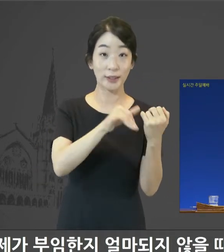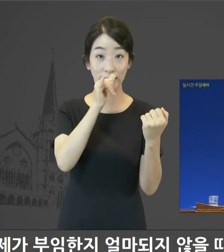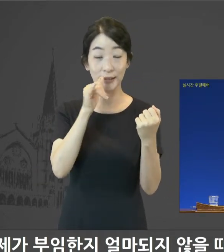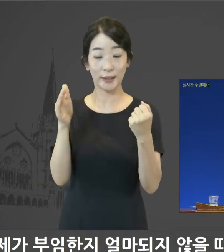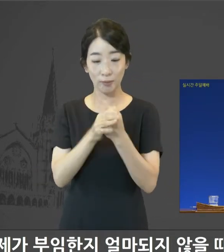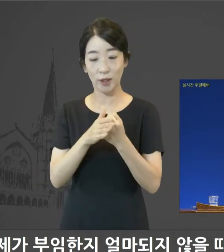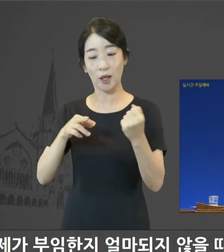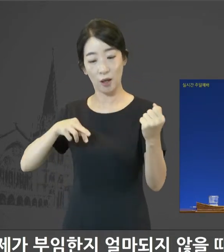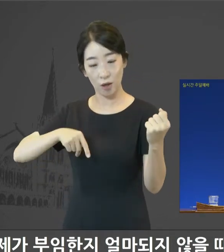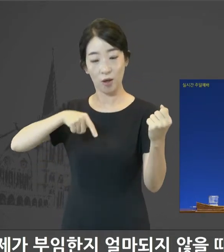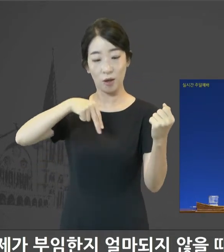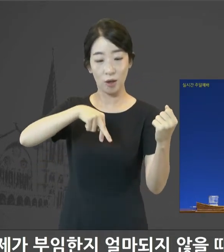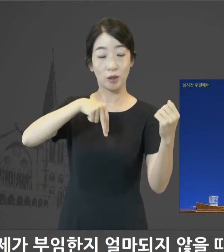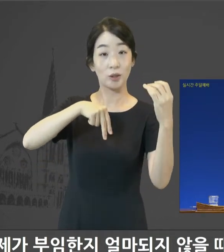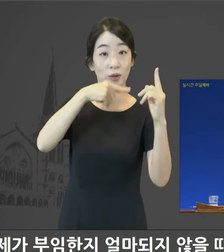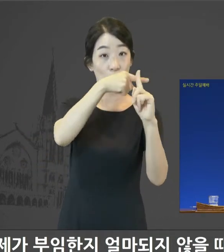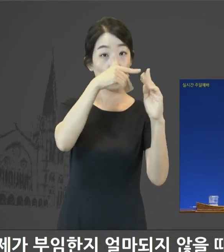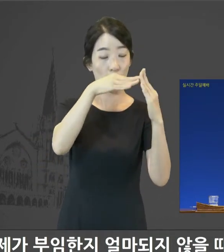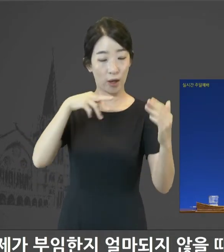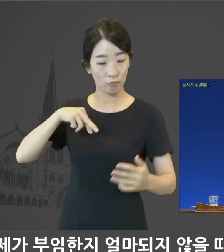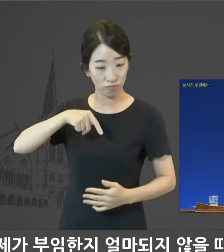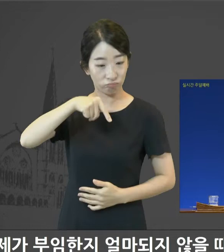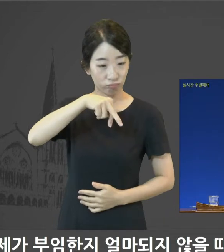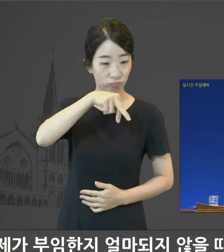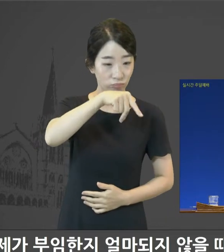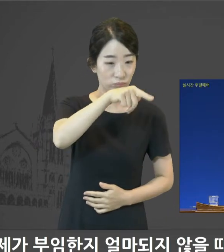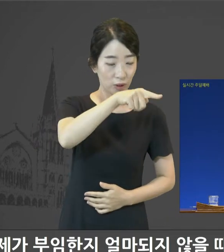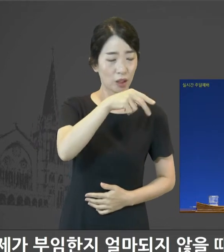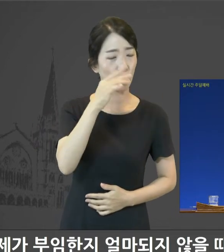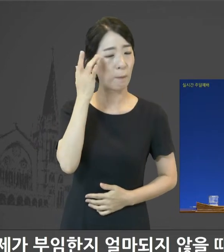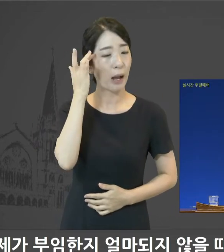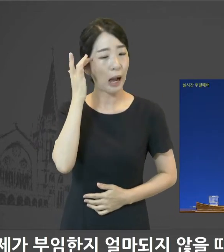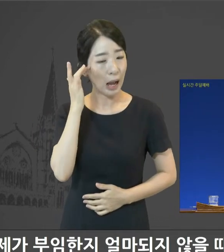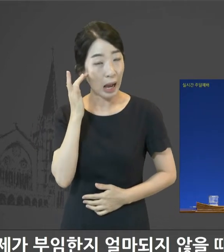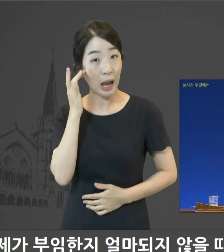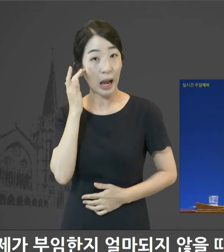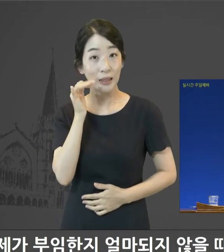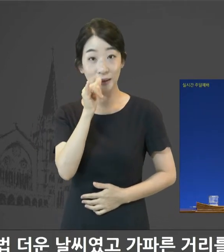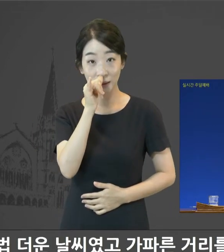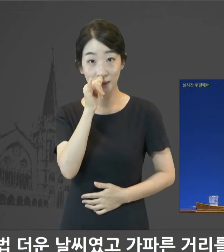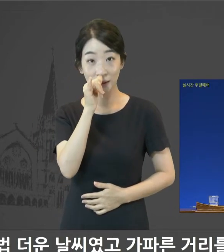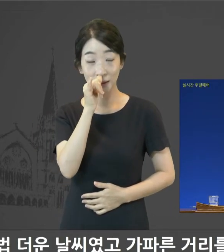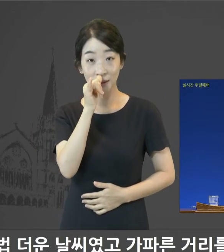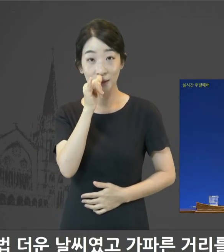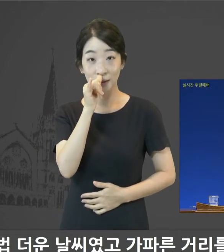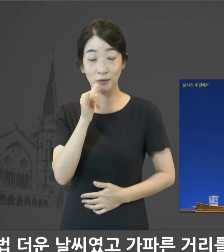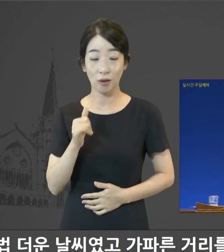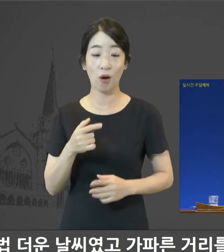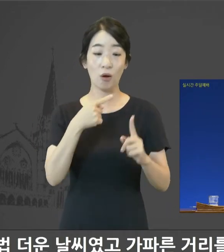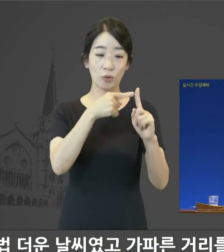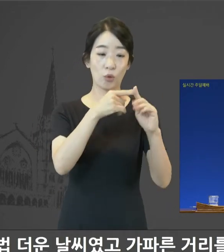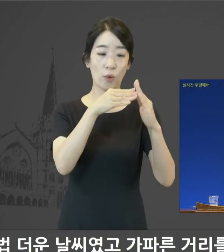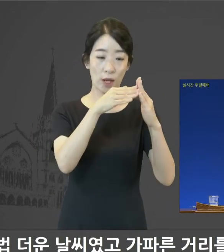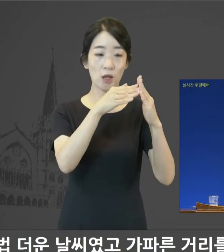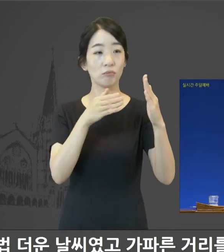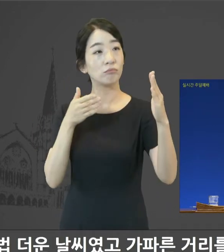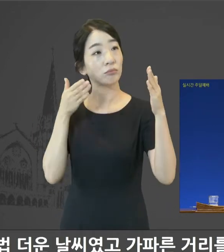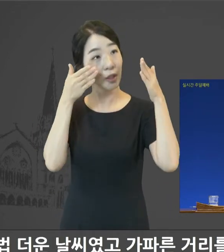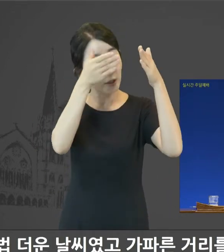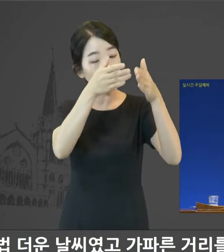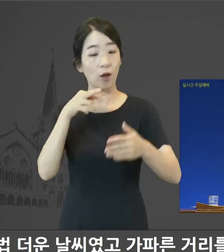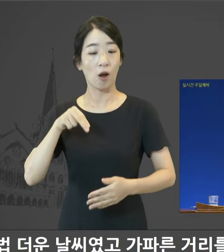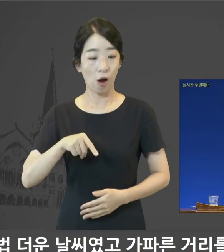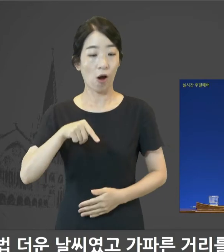걷다 보면 땀이 날 만한 그런 쉽지 않은 기간이었는데 교회를 걸어